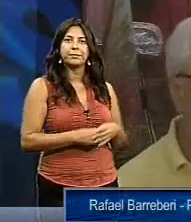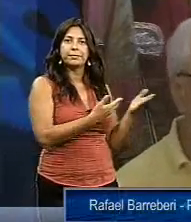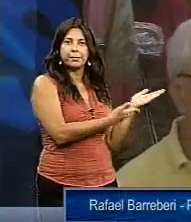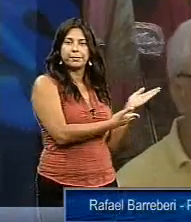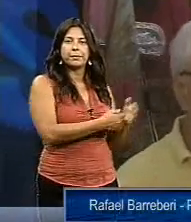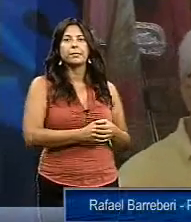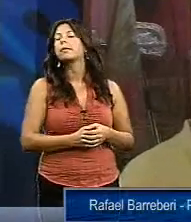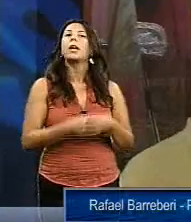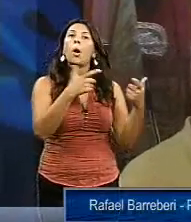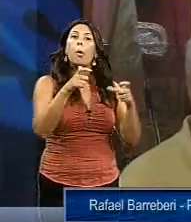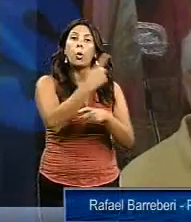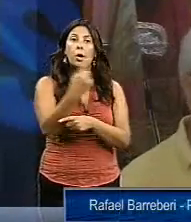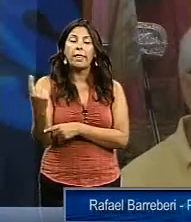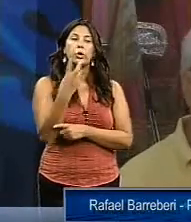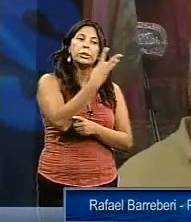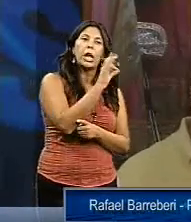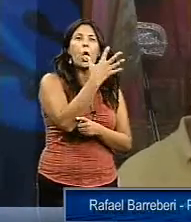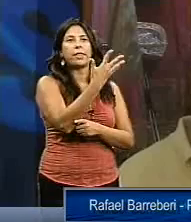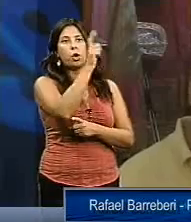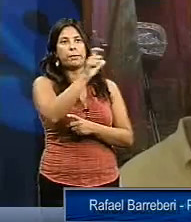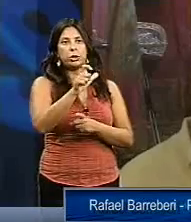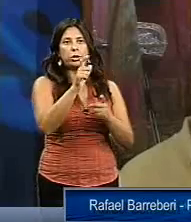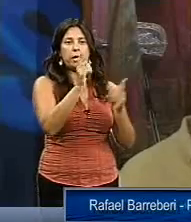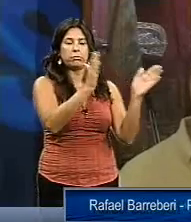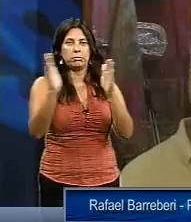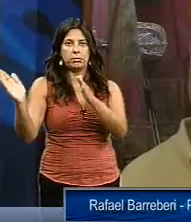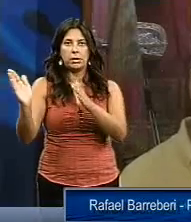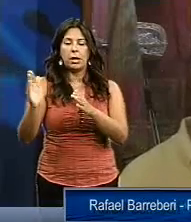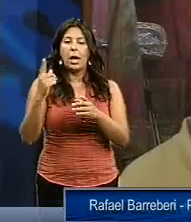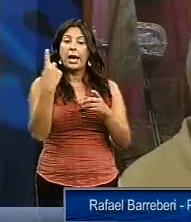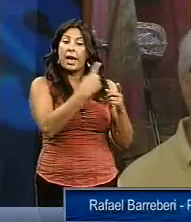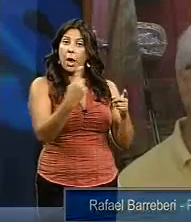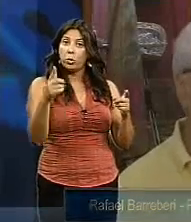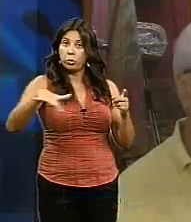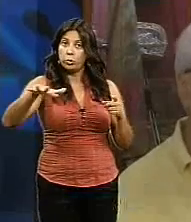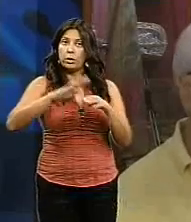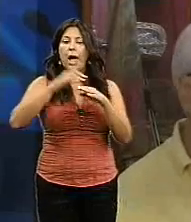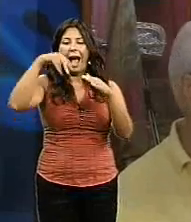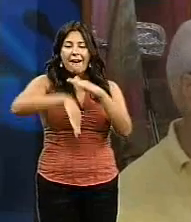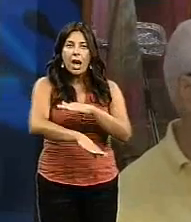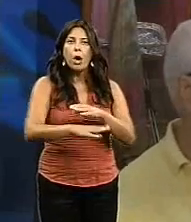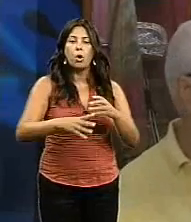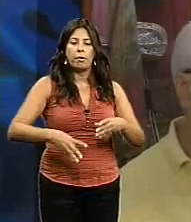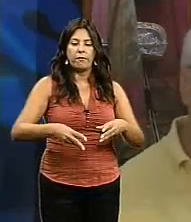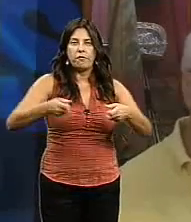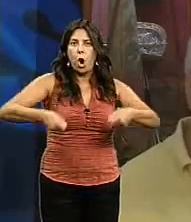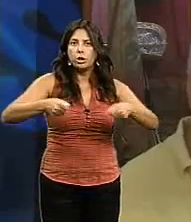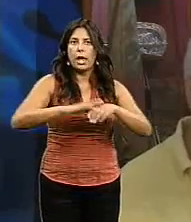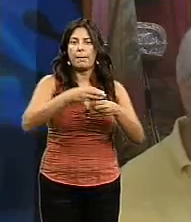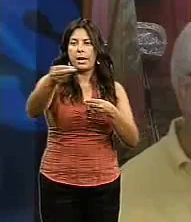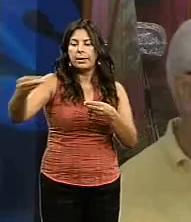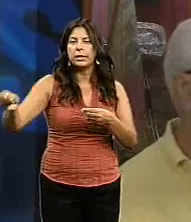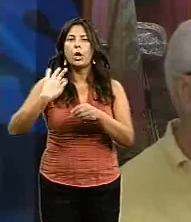personas. Ahí nos llevamos las bolsas, cada módulo abajo, pues tienen bolsas para repartir, tienen para